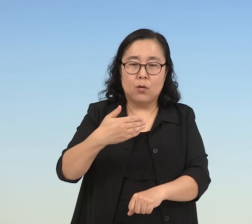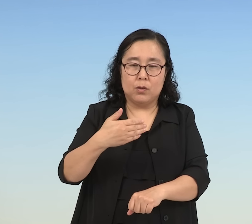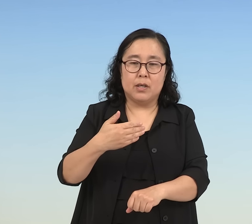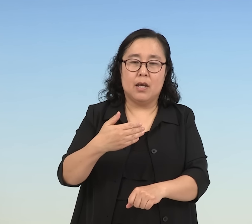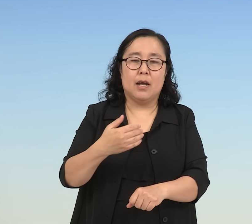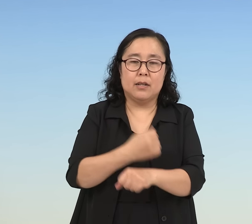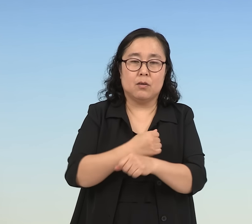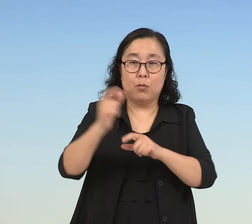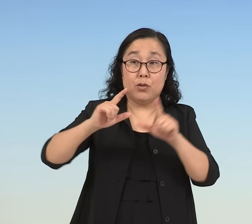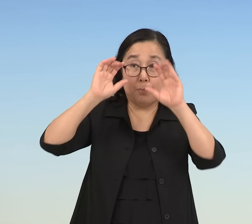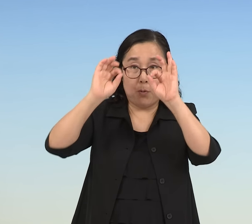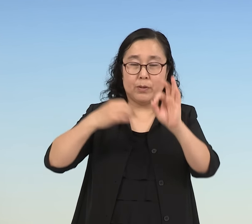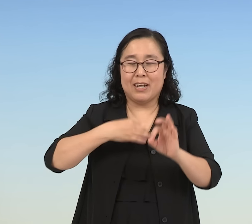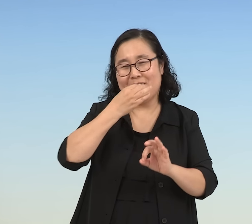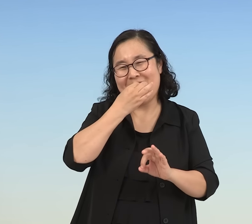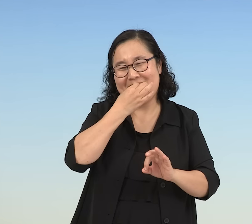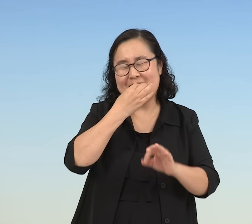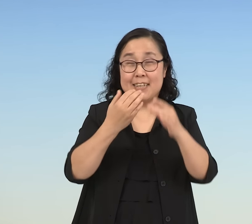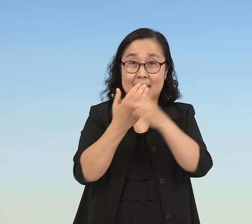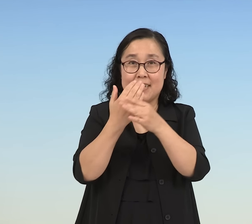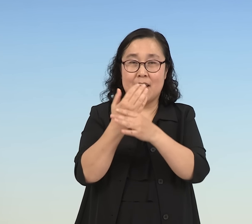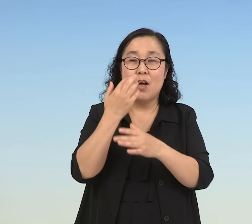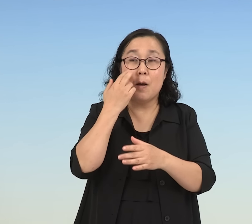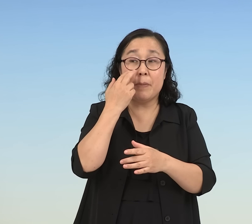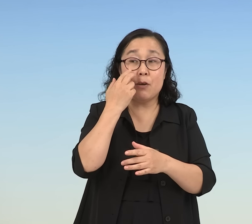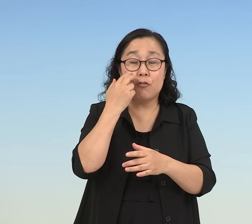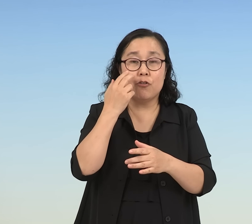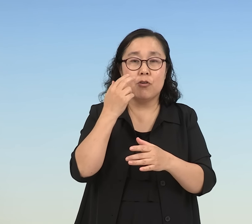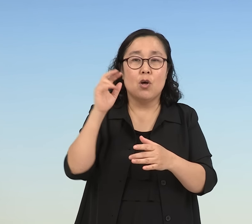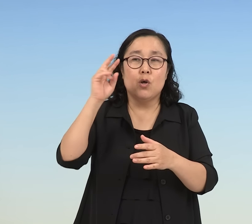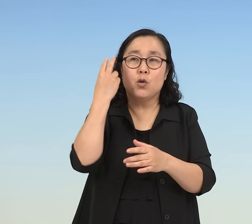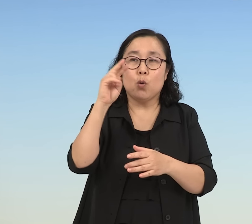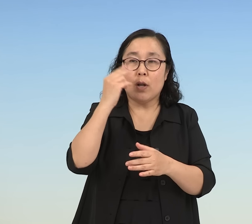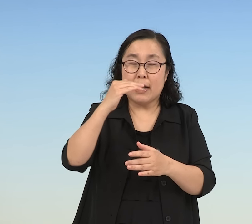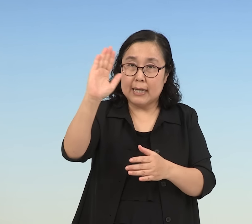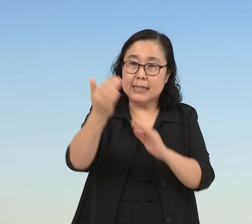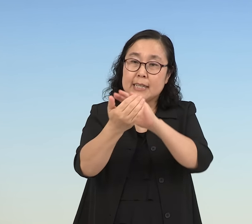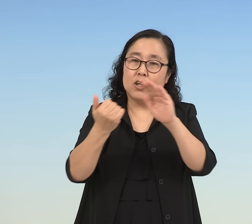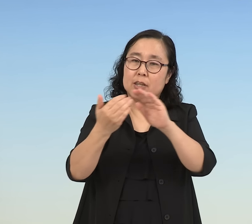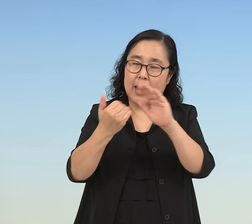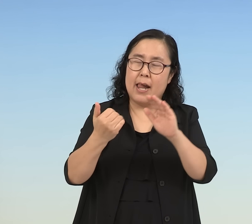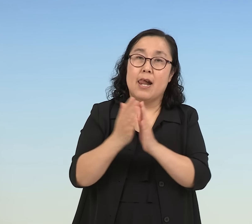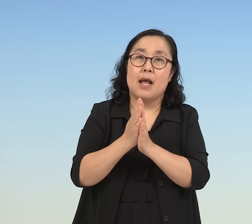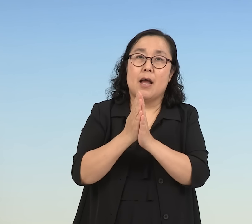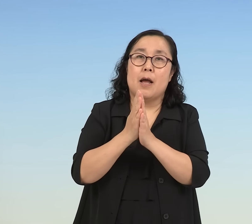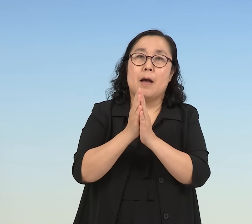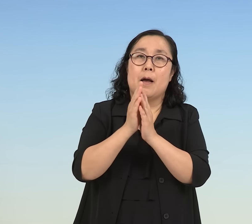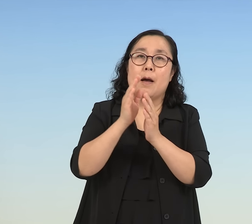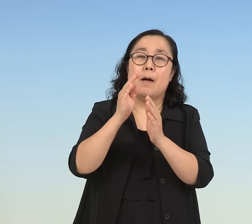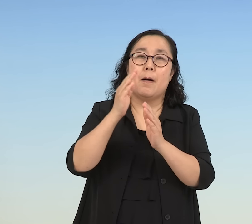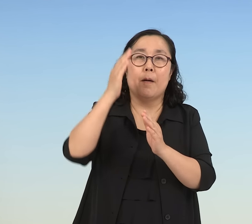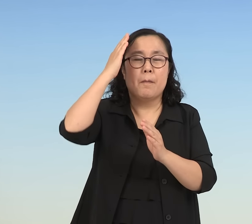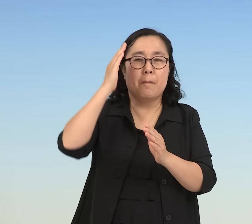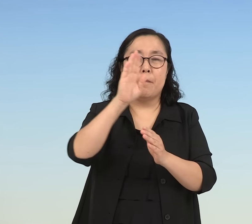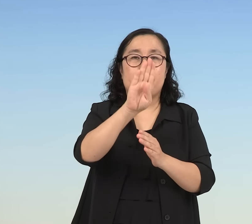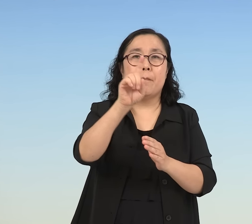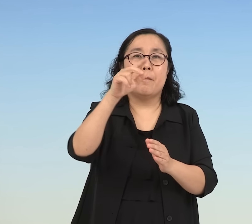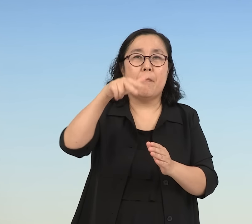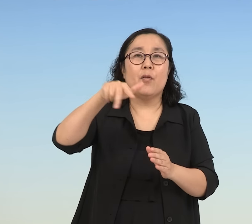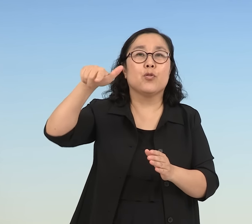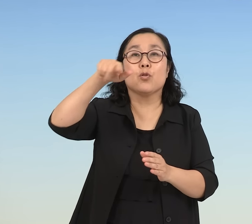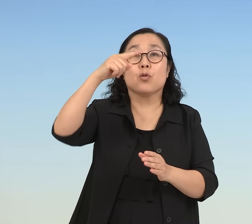그래가지고 욕심이 좀 생겨가지고요. 어머니 이제 미국으로 들어가시기 바로 전날에 그때 봄인데요. 벚꽃 구경을 좀